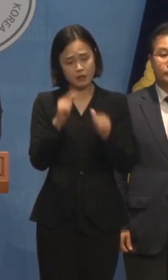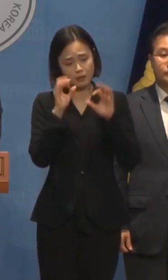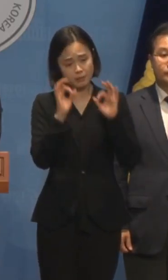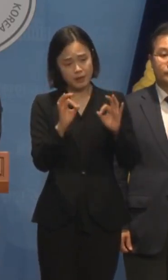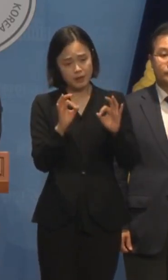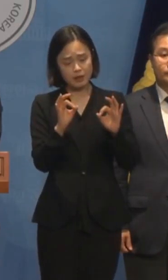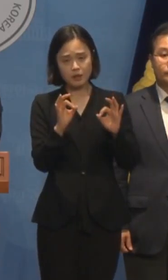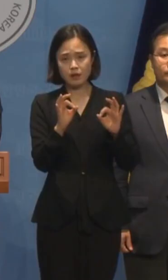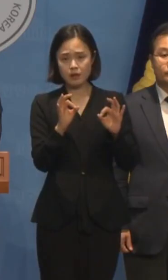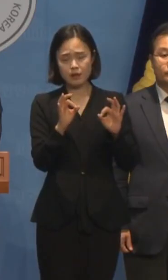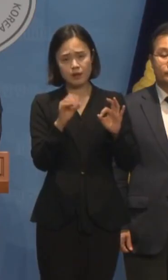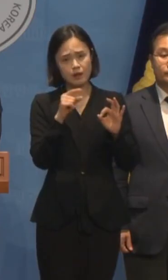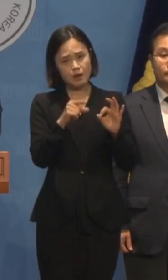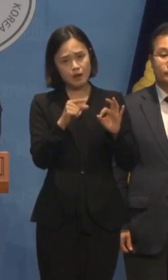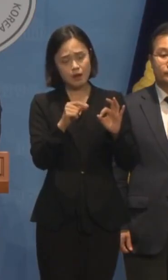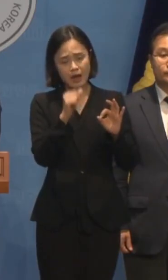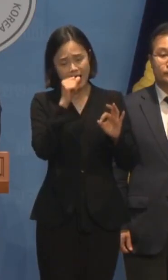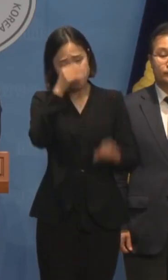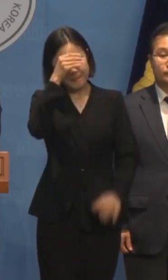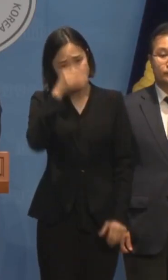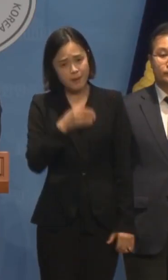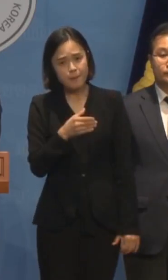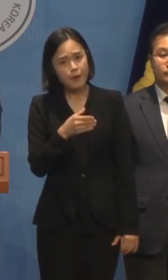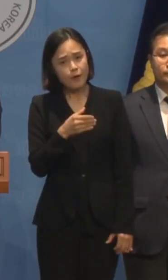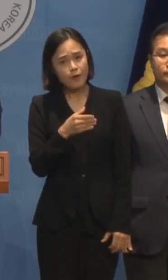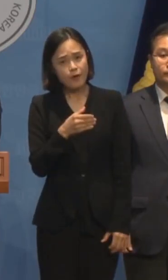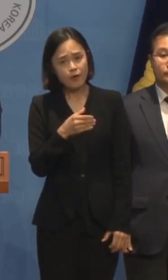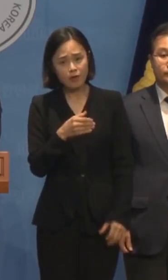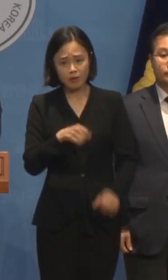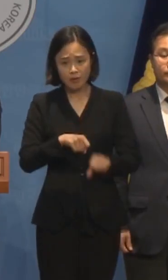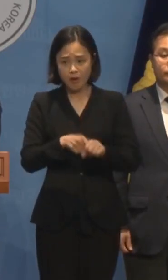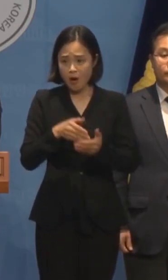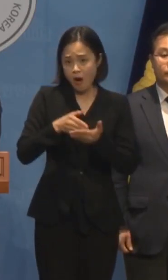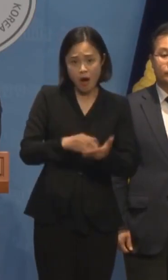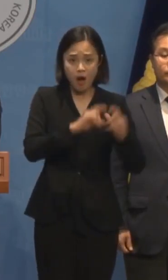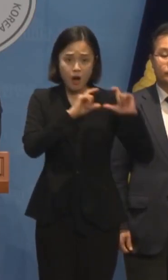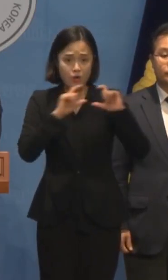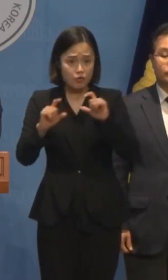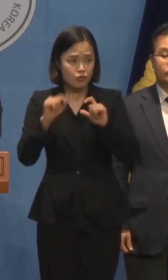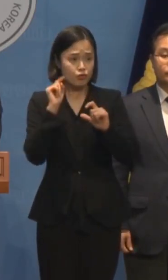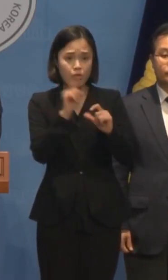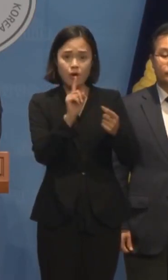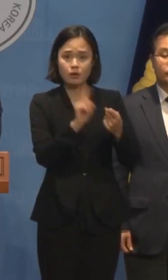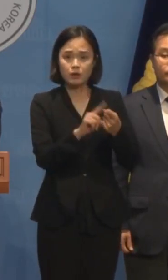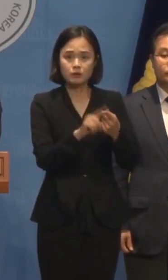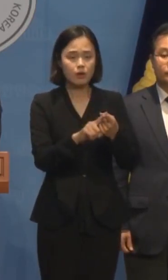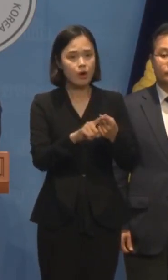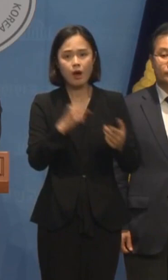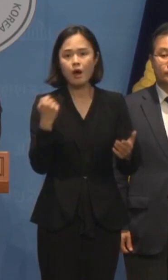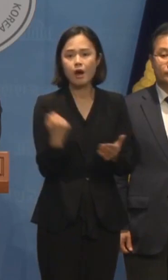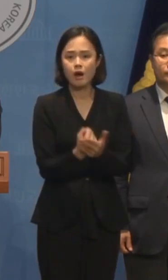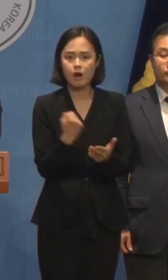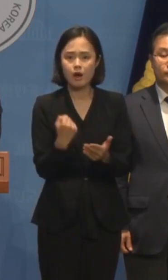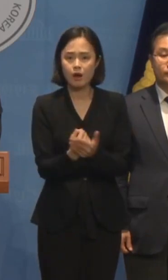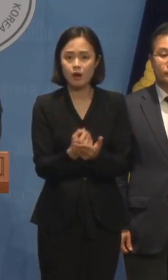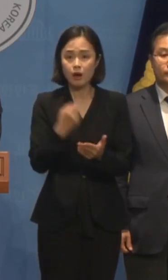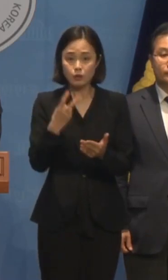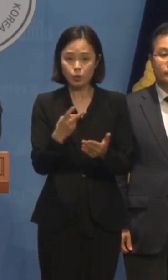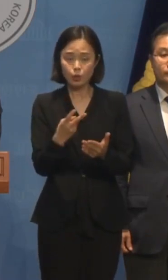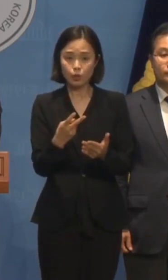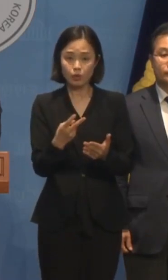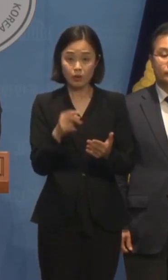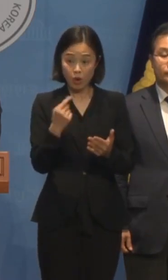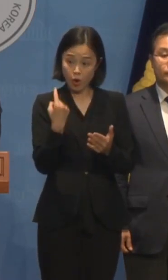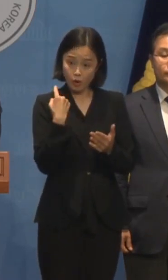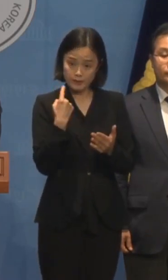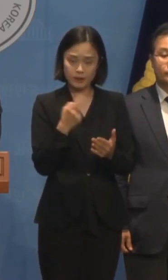중형을 구형한 데 대해 개탄을 금할 수 없습니다. 공교롭게도 같은 날 수원지검 박상용